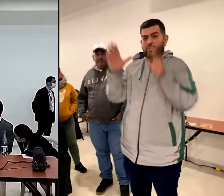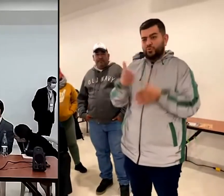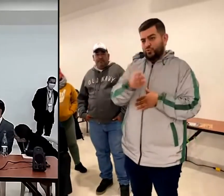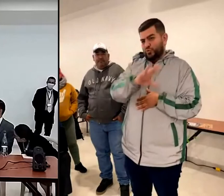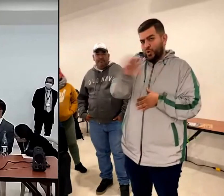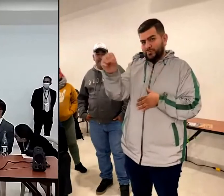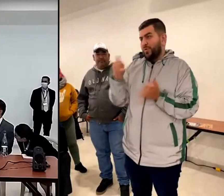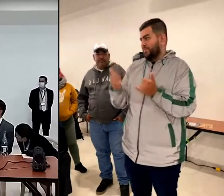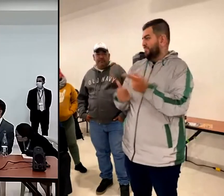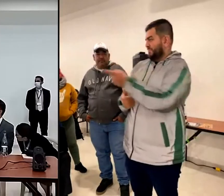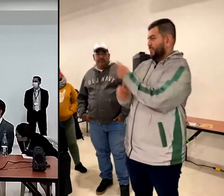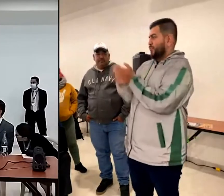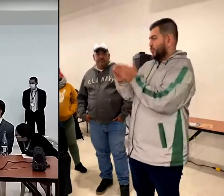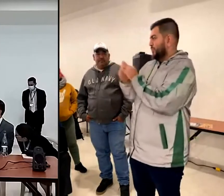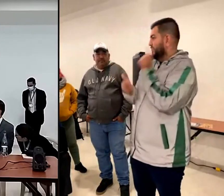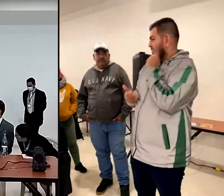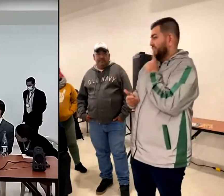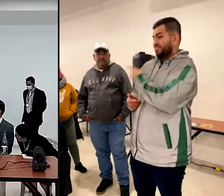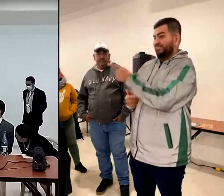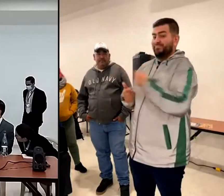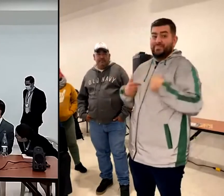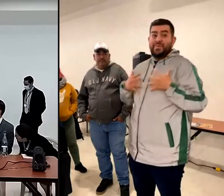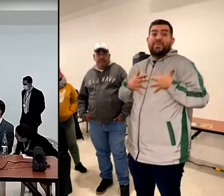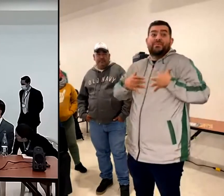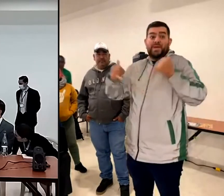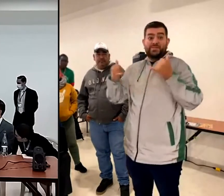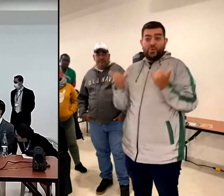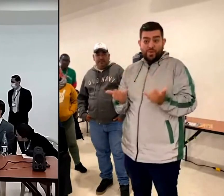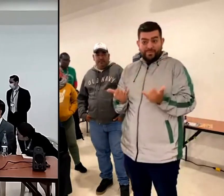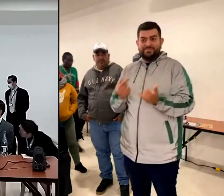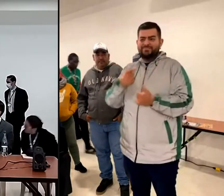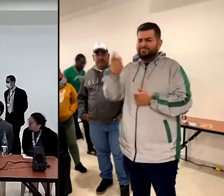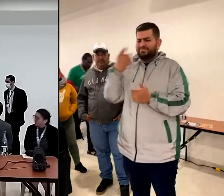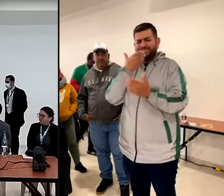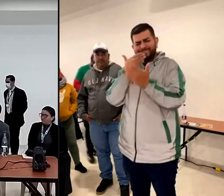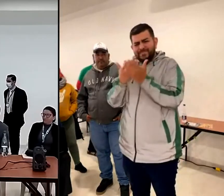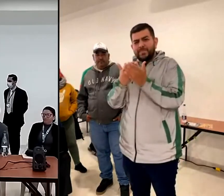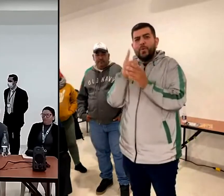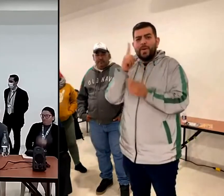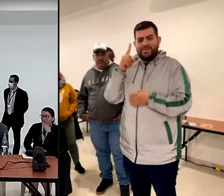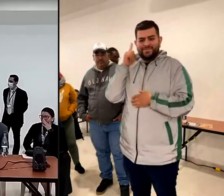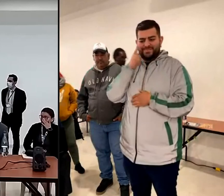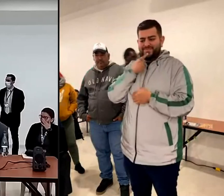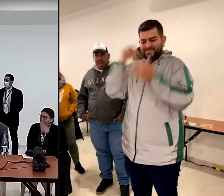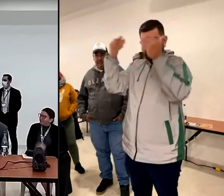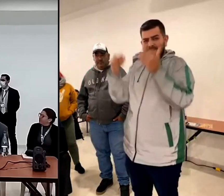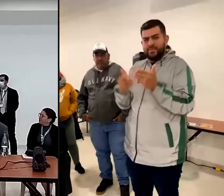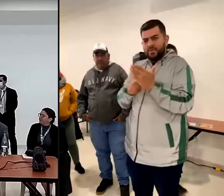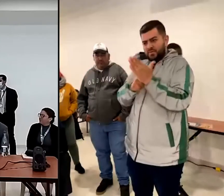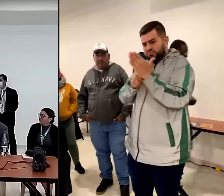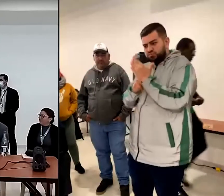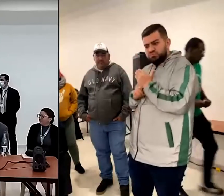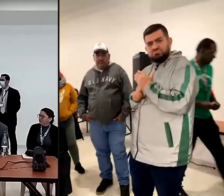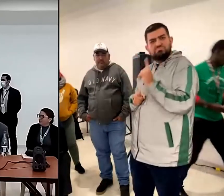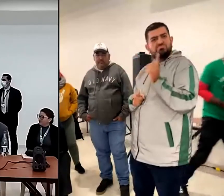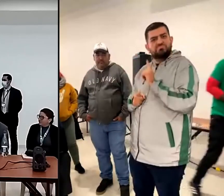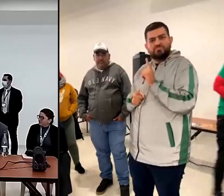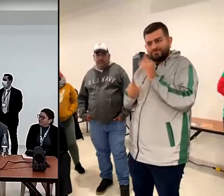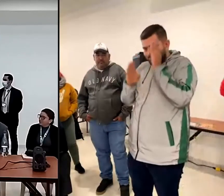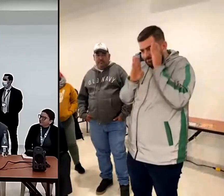bueno muy buenos días a todos a todos la comunidad foro también que está constructores estamos muy contentos